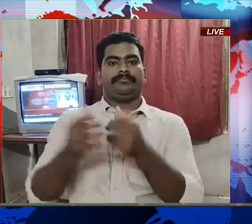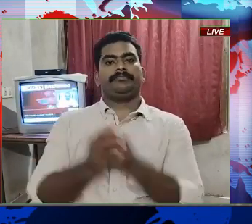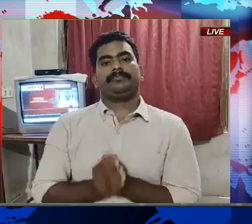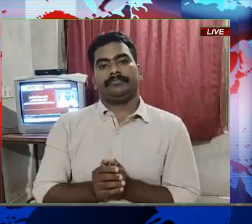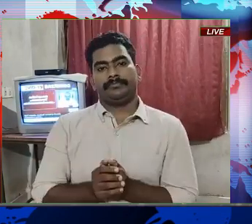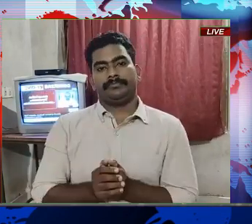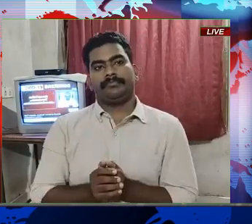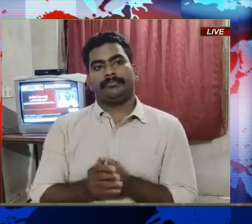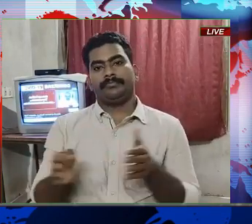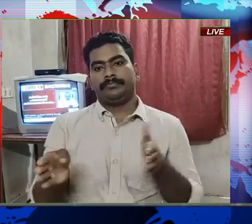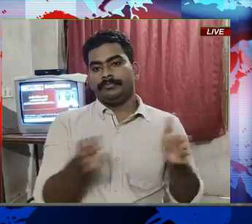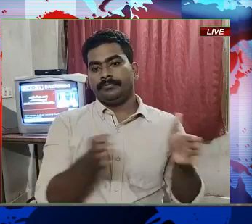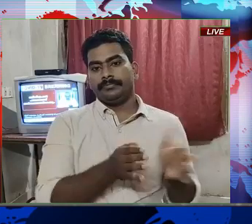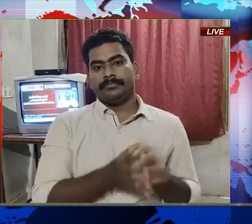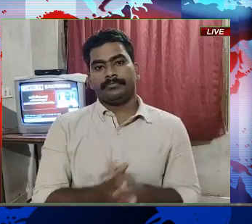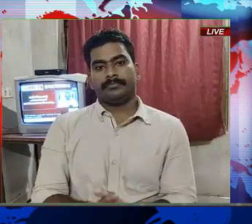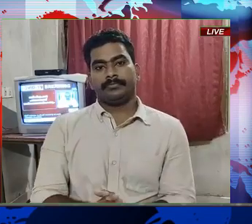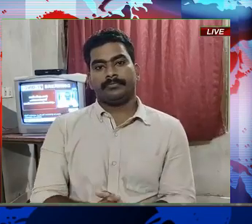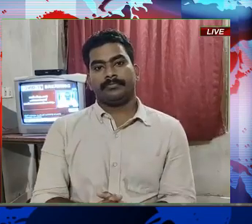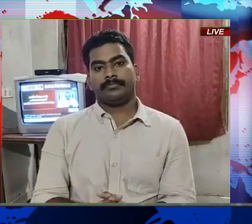ഫയർ ആൻഡ് റെസ്ക്യൂ സർവീസ്